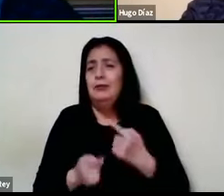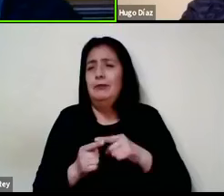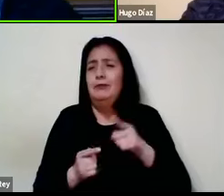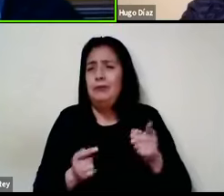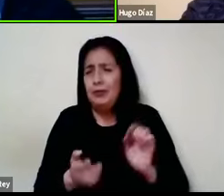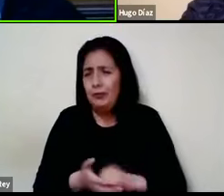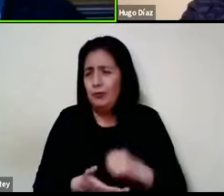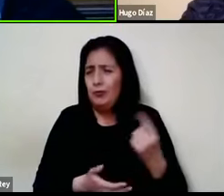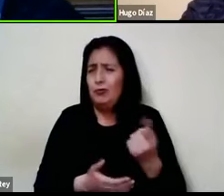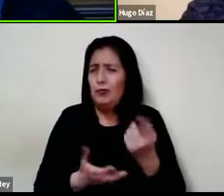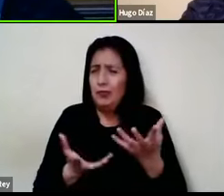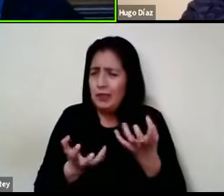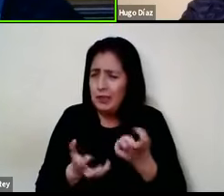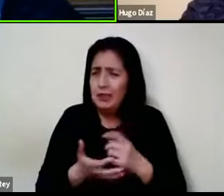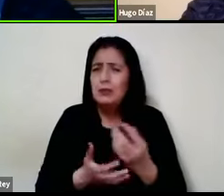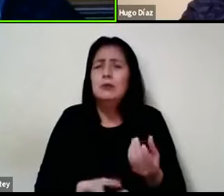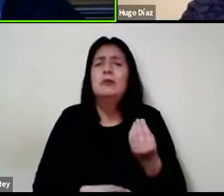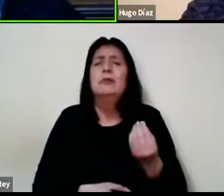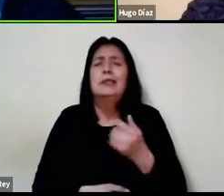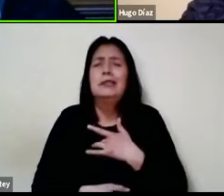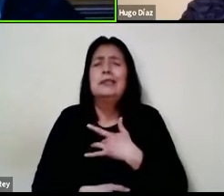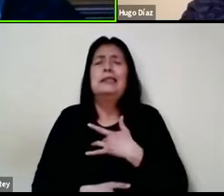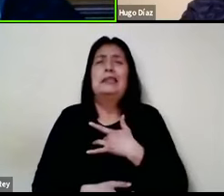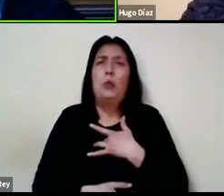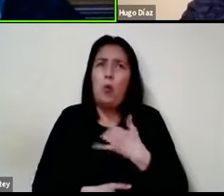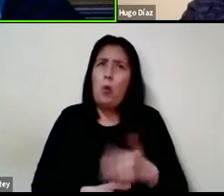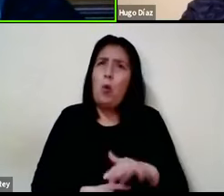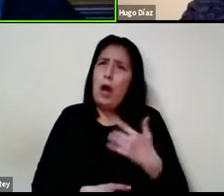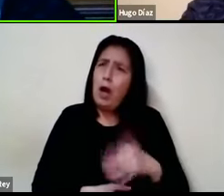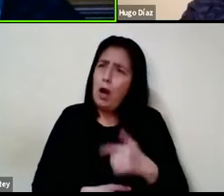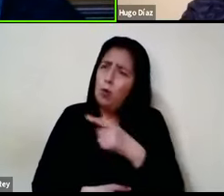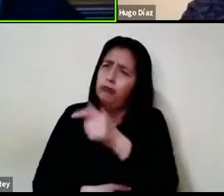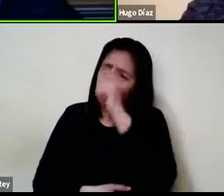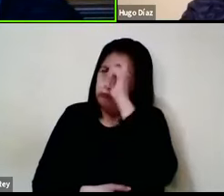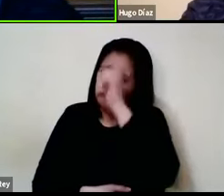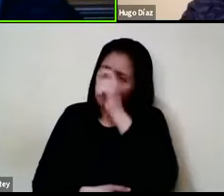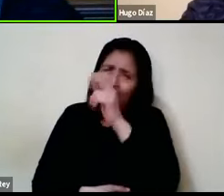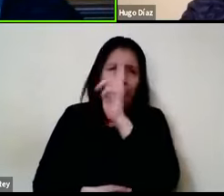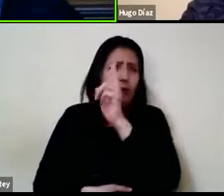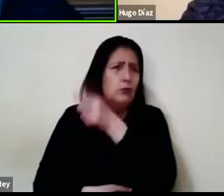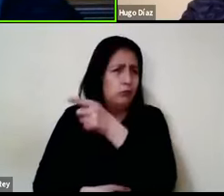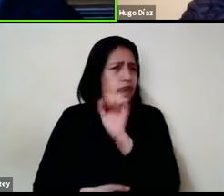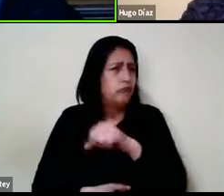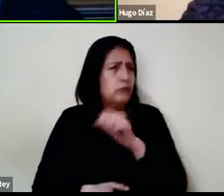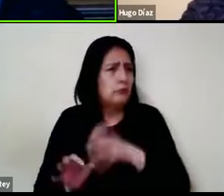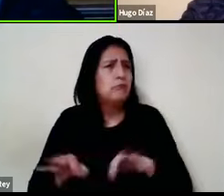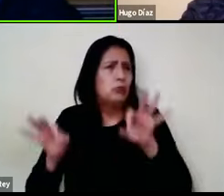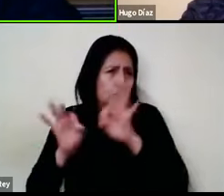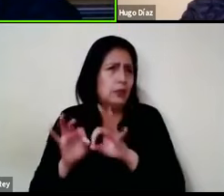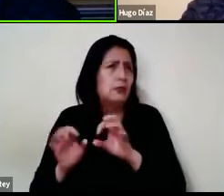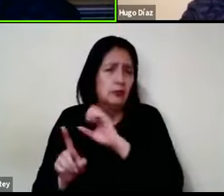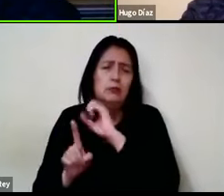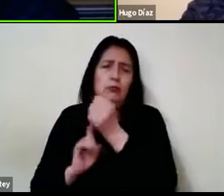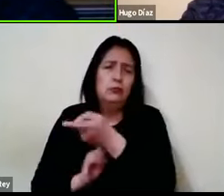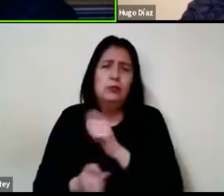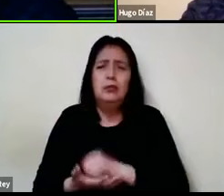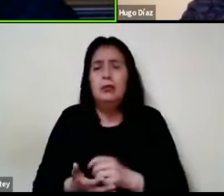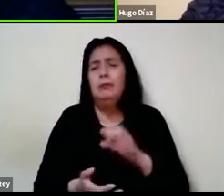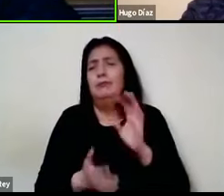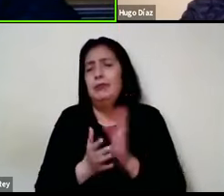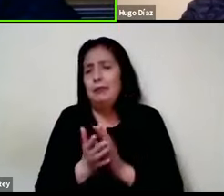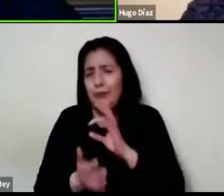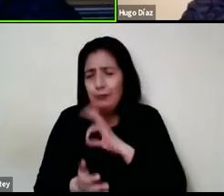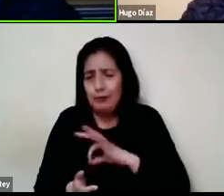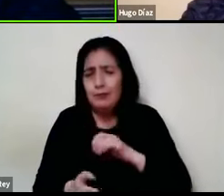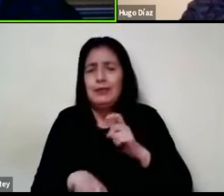no solamente quieren, sino porque han sentido el valor del maestro, que es una pieza importante en la sociedad. Entonces, aprovechemos estos